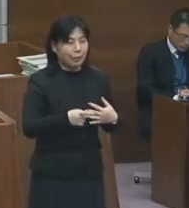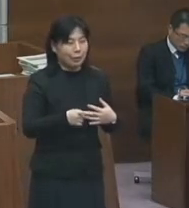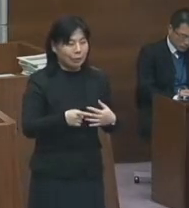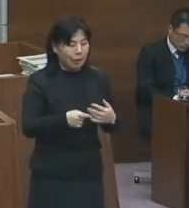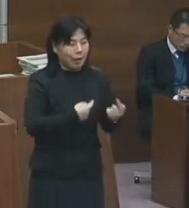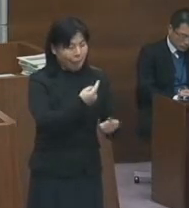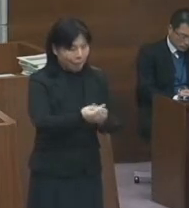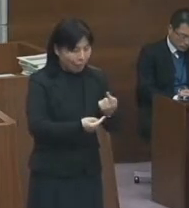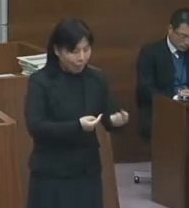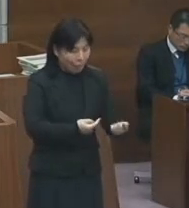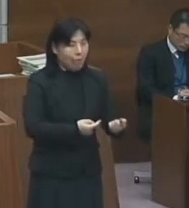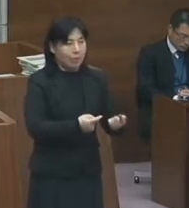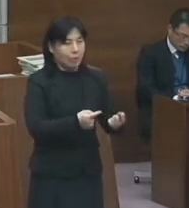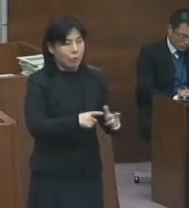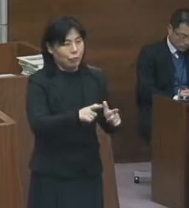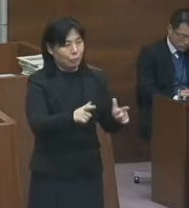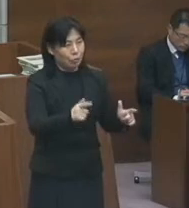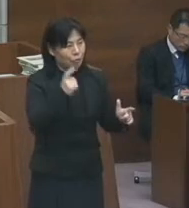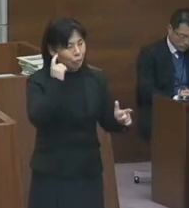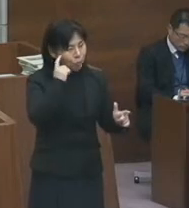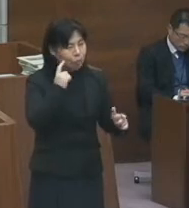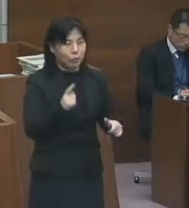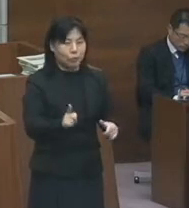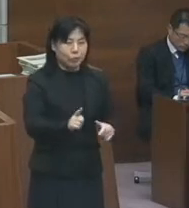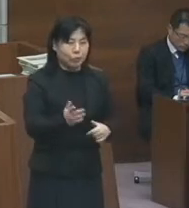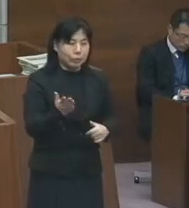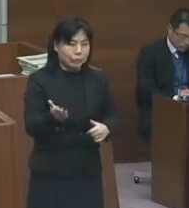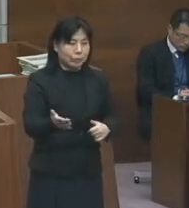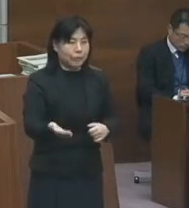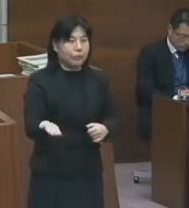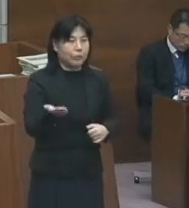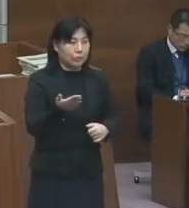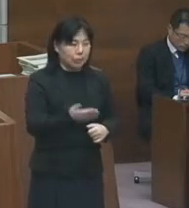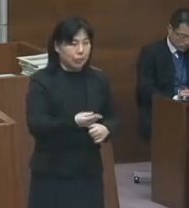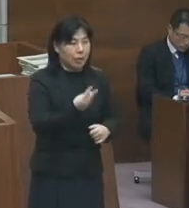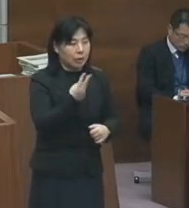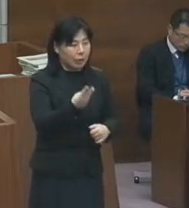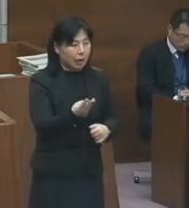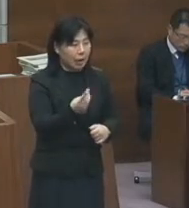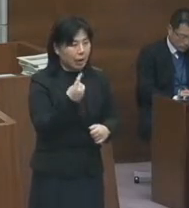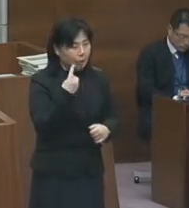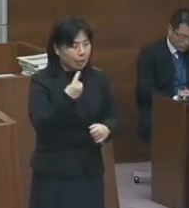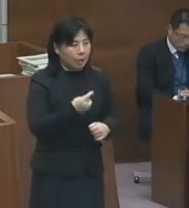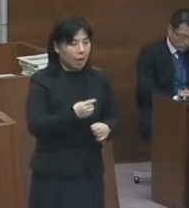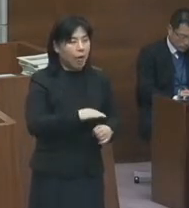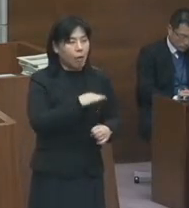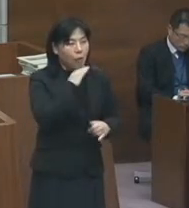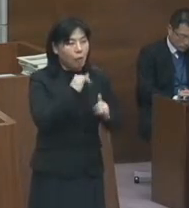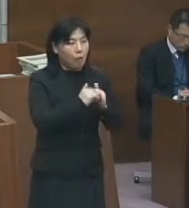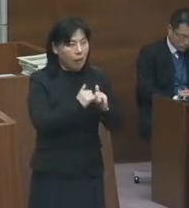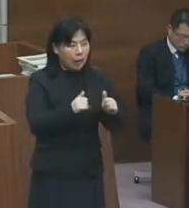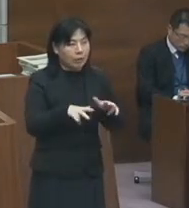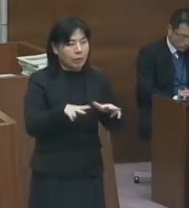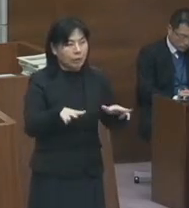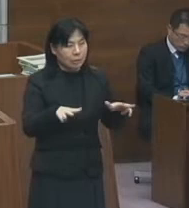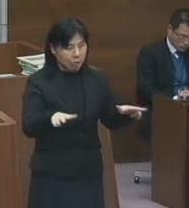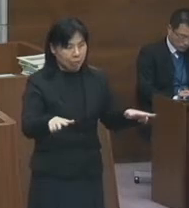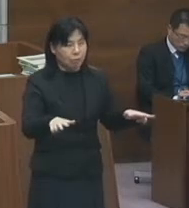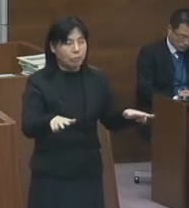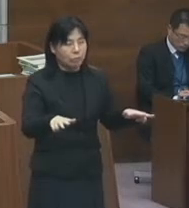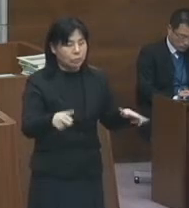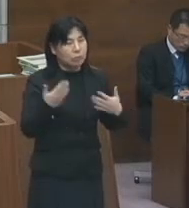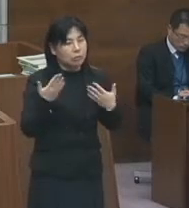えます。見解をお聞きいたします。次に3項目目、高齢者施策についてお聞きいたします